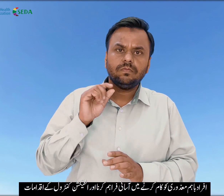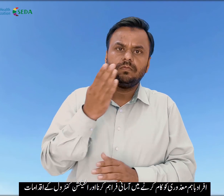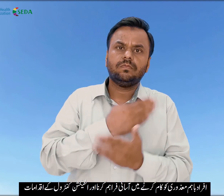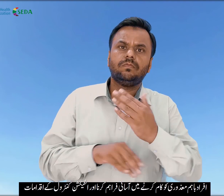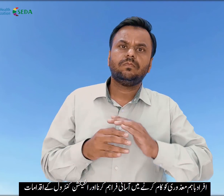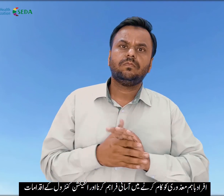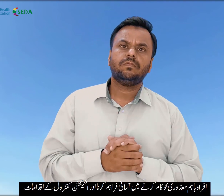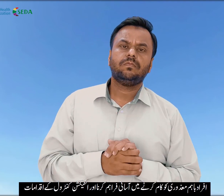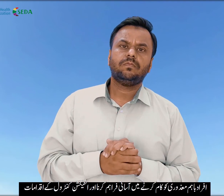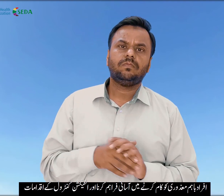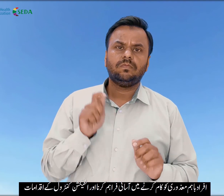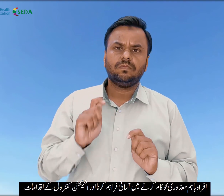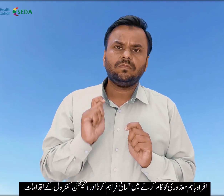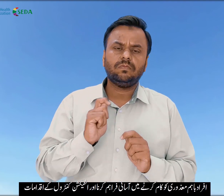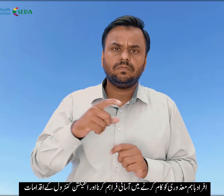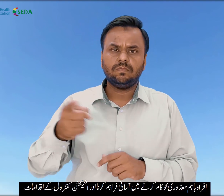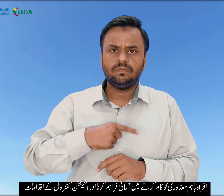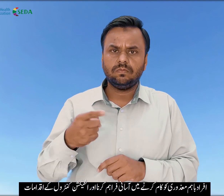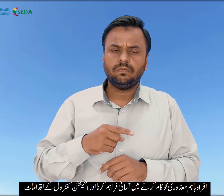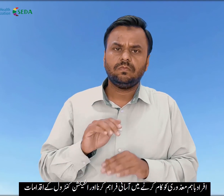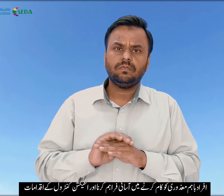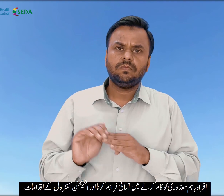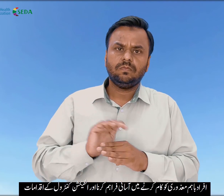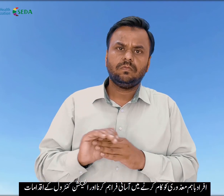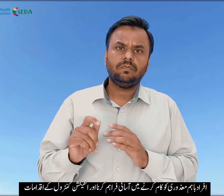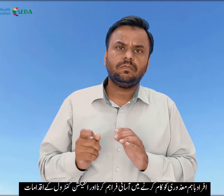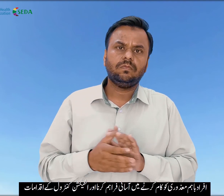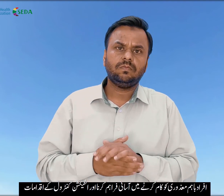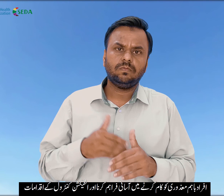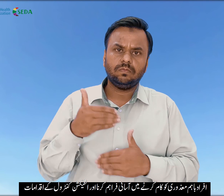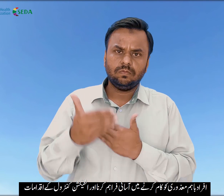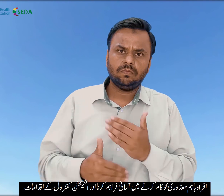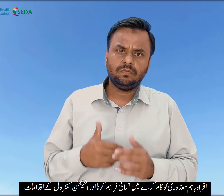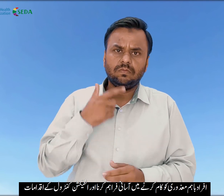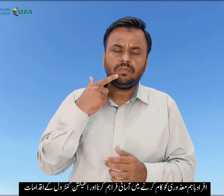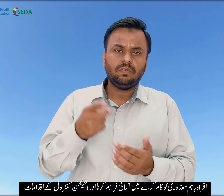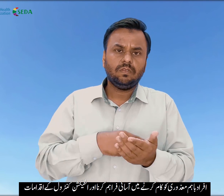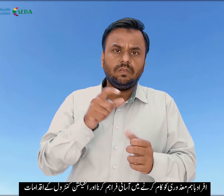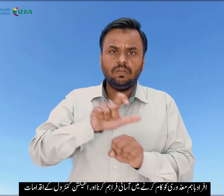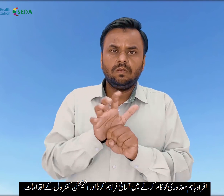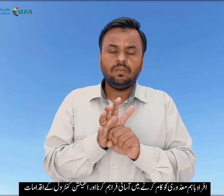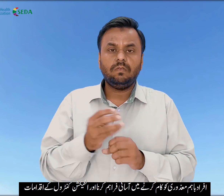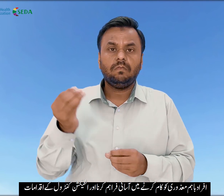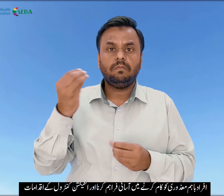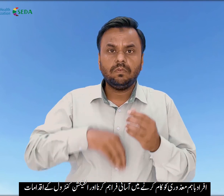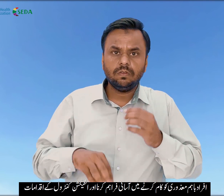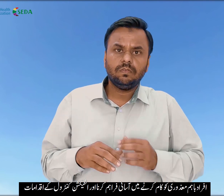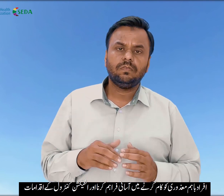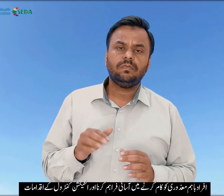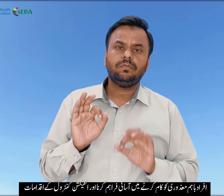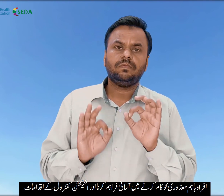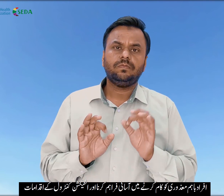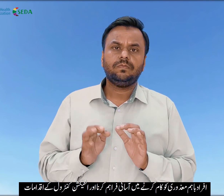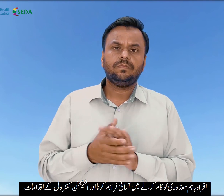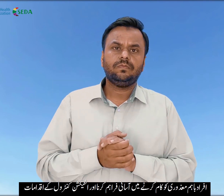افراد باہم معذوری کو کام کرنے میں آسانی فراہم کرنا اور انفیکشن کنٹرول کے اقدامات۔